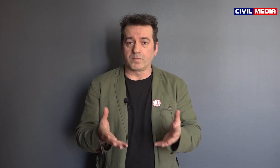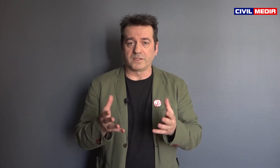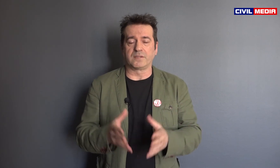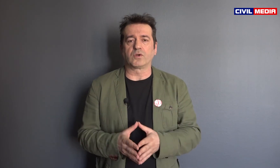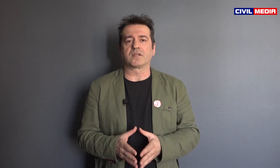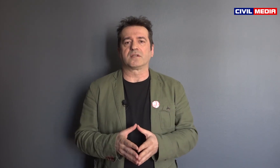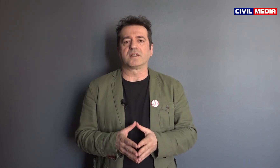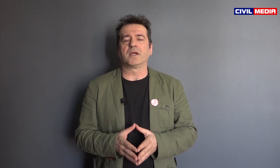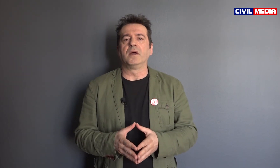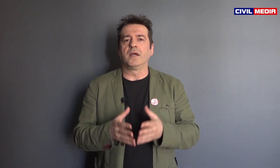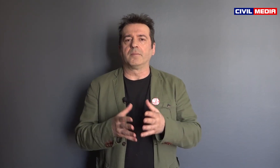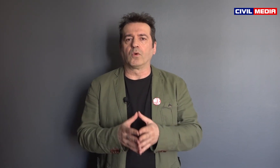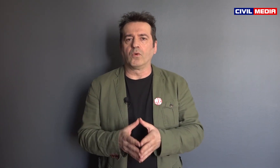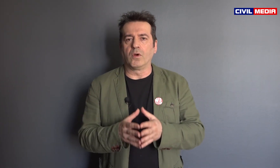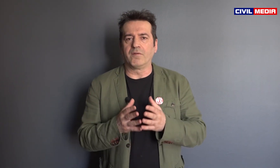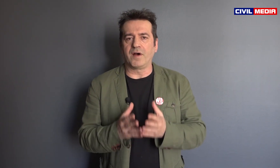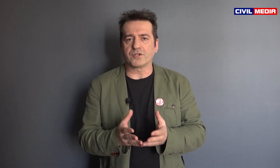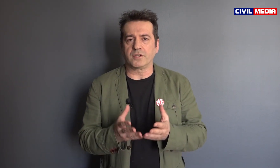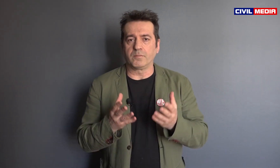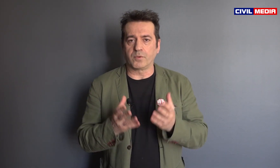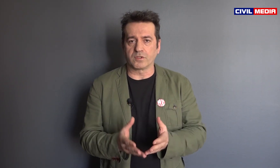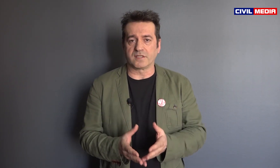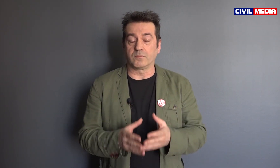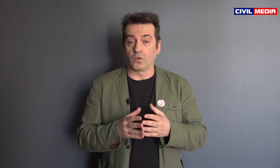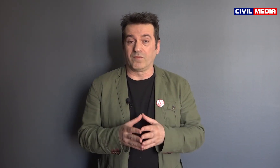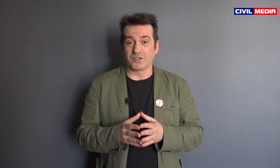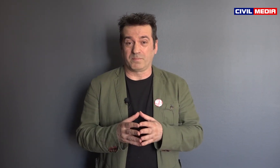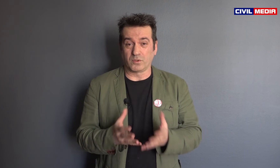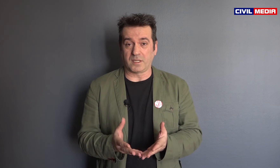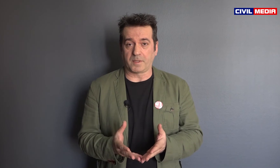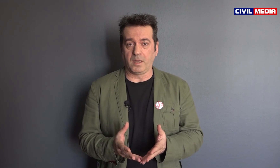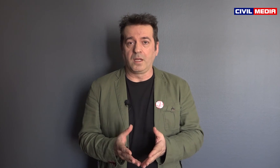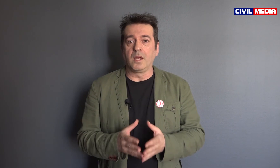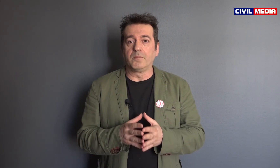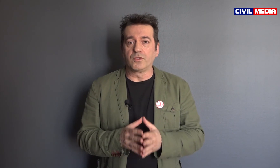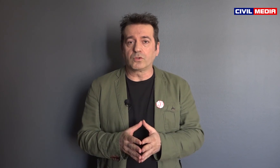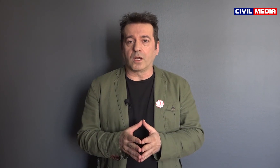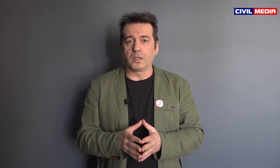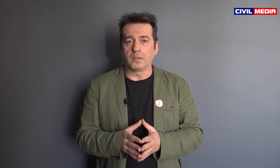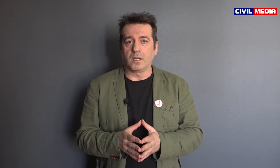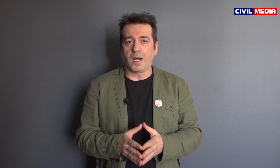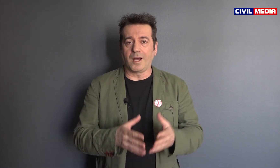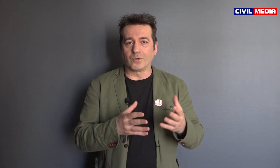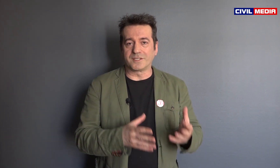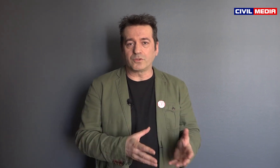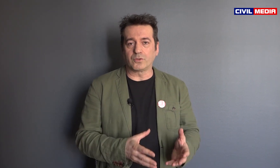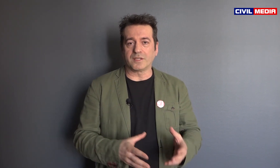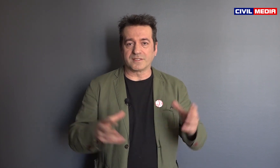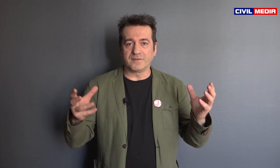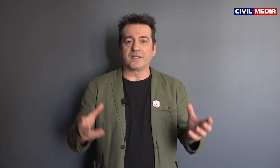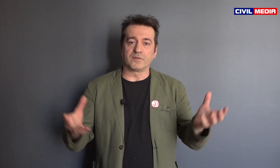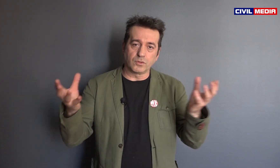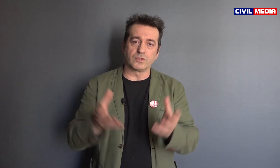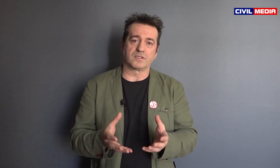секоја нормална демократска земја е многу важен процес, многу важна постапка. Меѓутоа, ако сето тоа